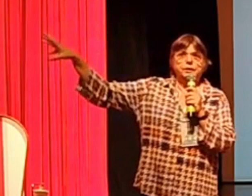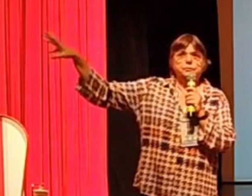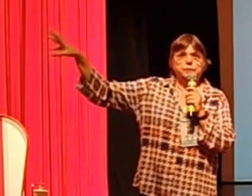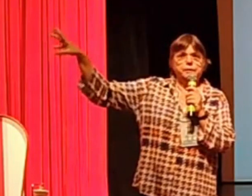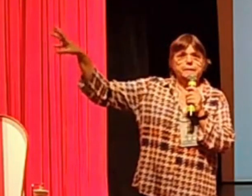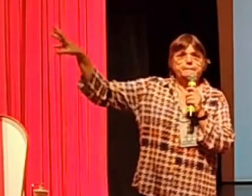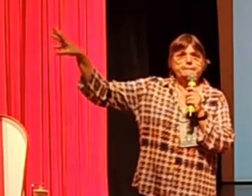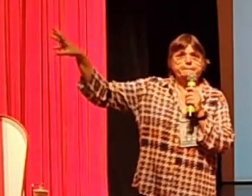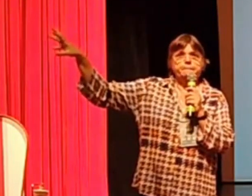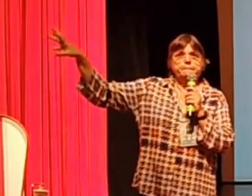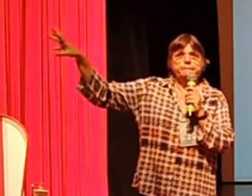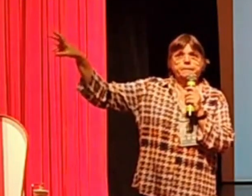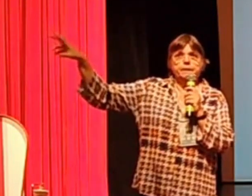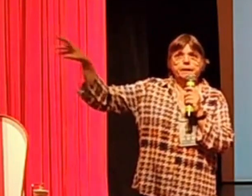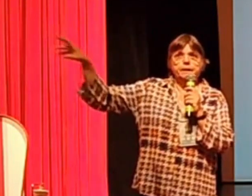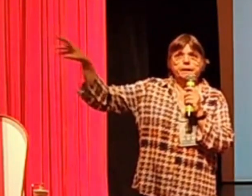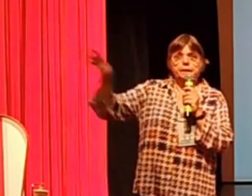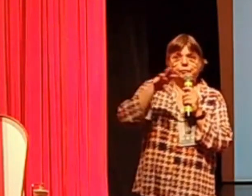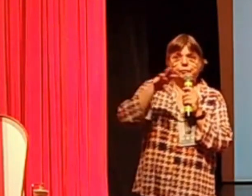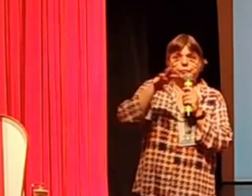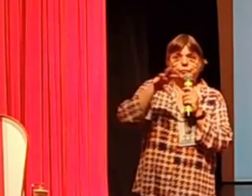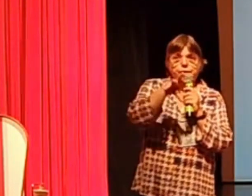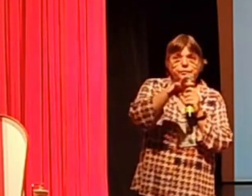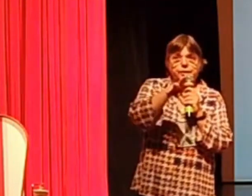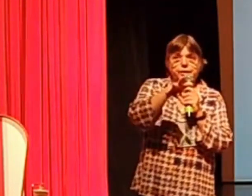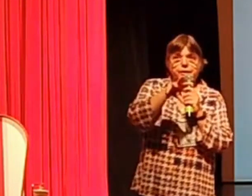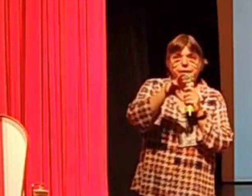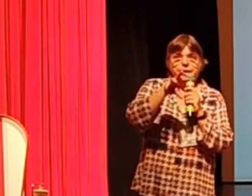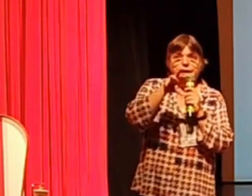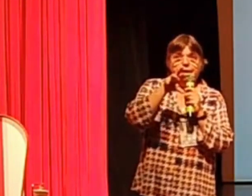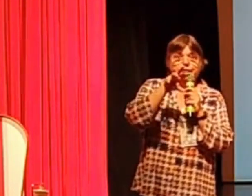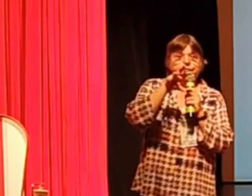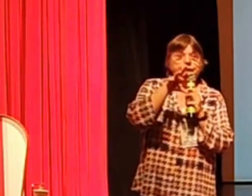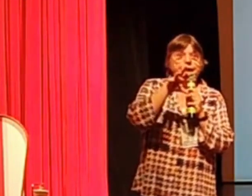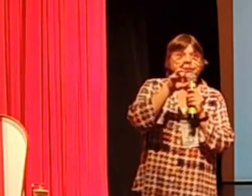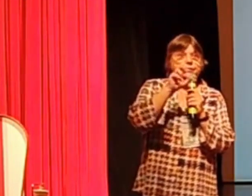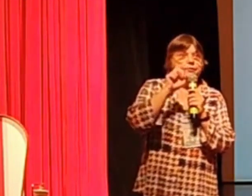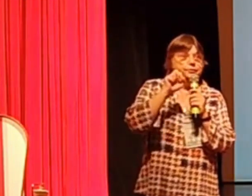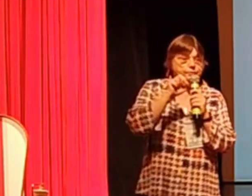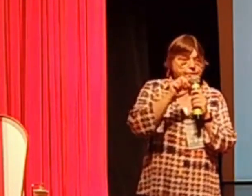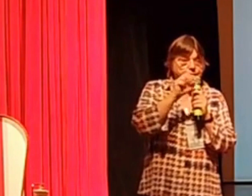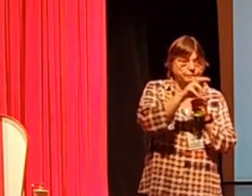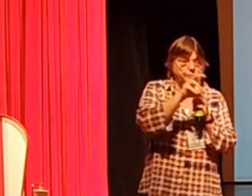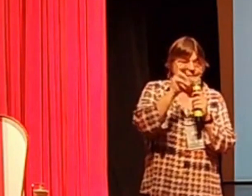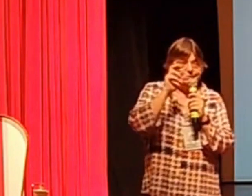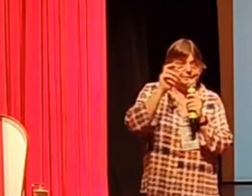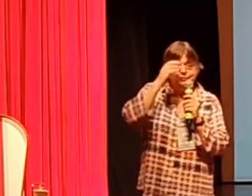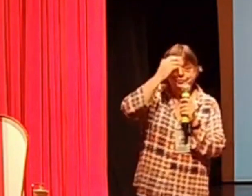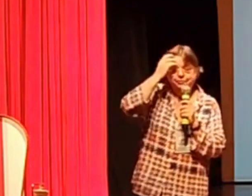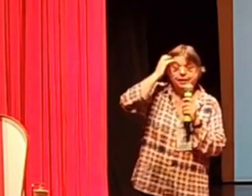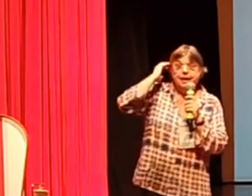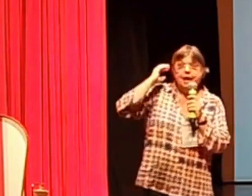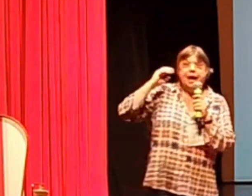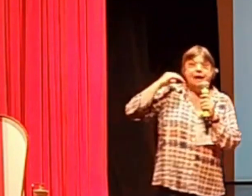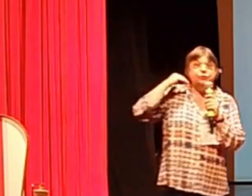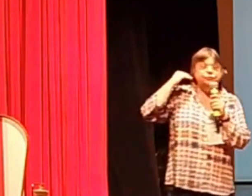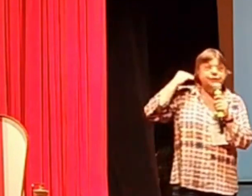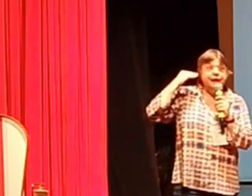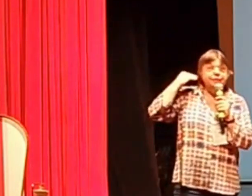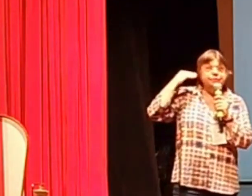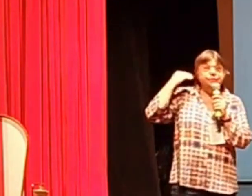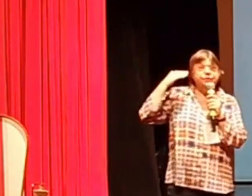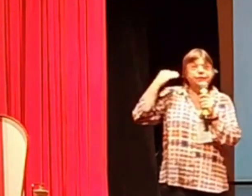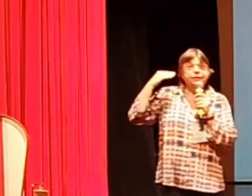influenciar a vida toda, né? As coisas, né? As frases, a gente, né? O Patrícia, a gente conhece,